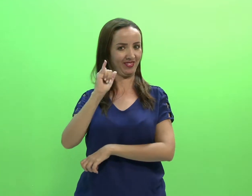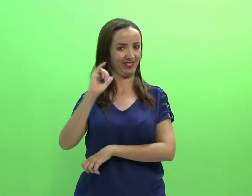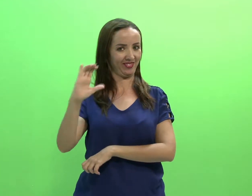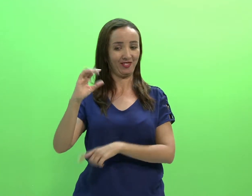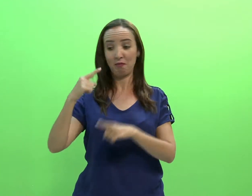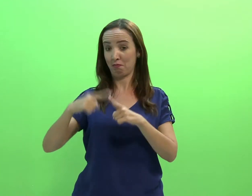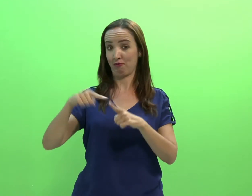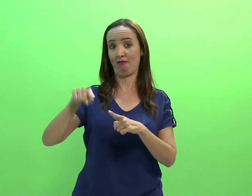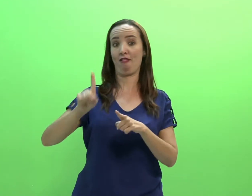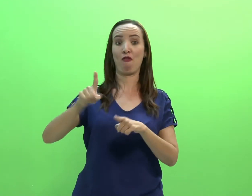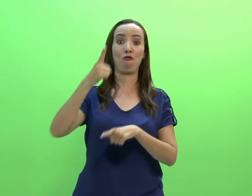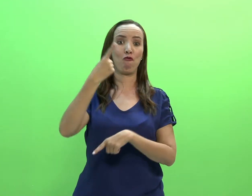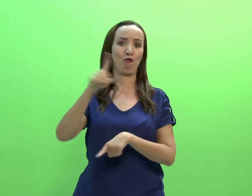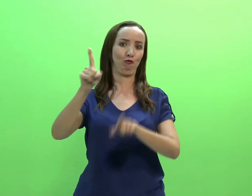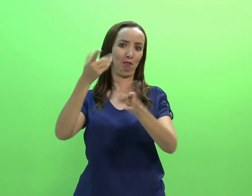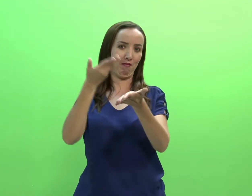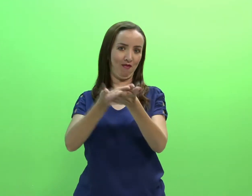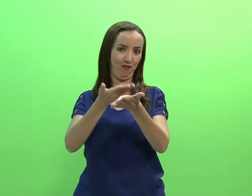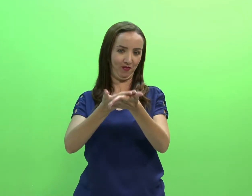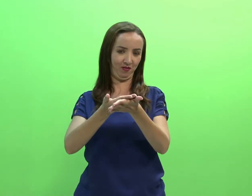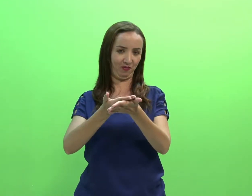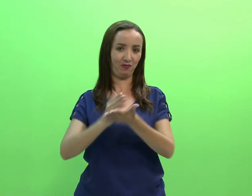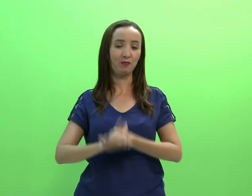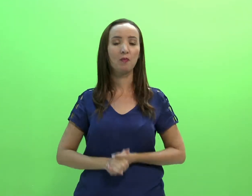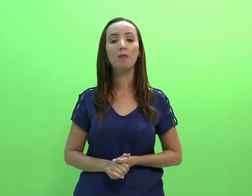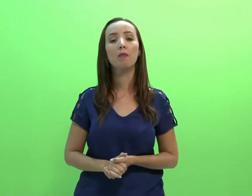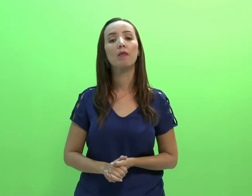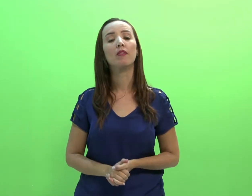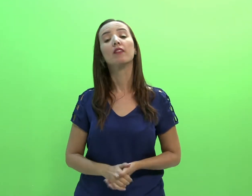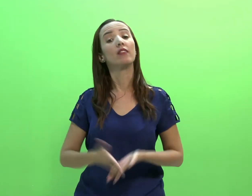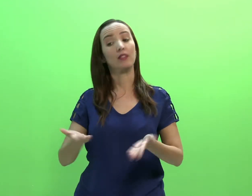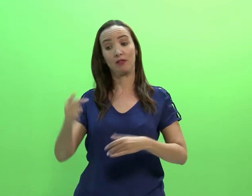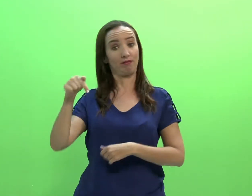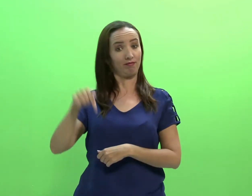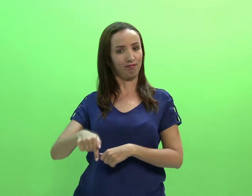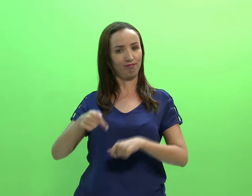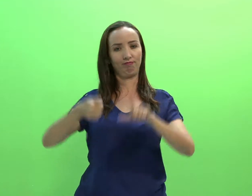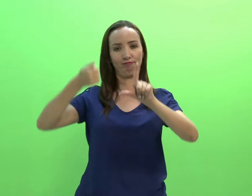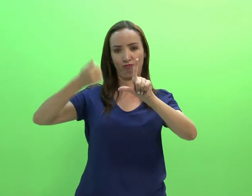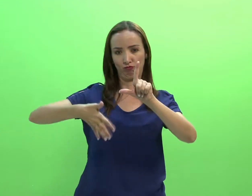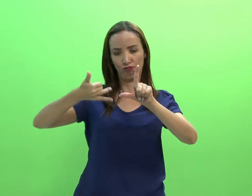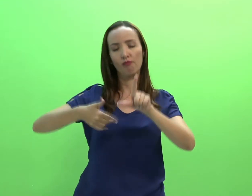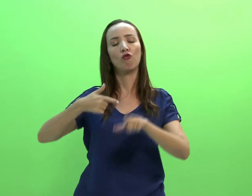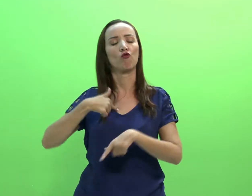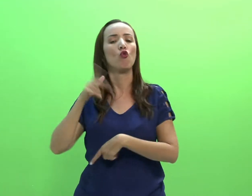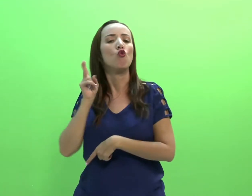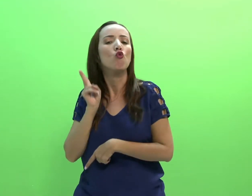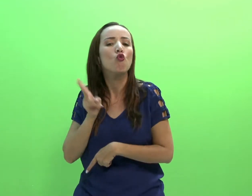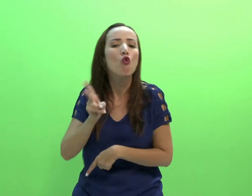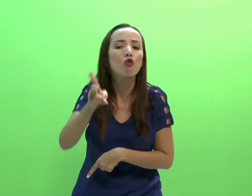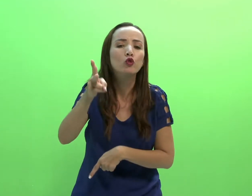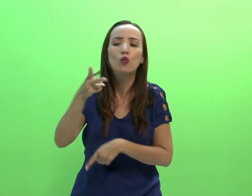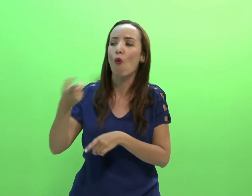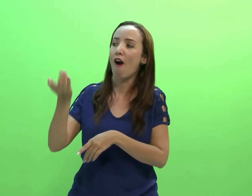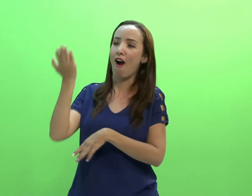iniciação científica. Hoje teremos a nossa última aula. Nessa videoaula,